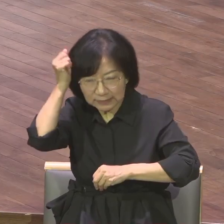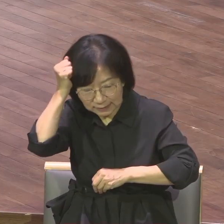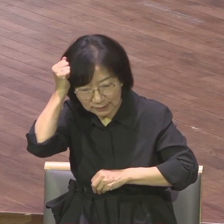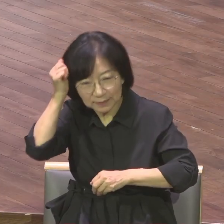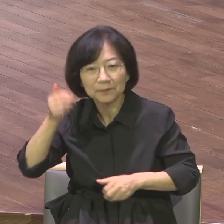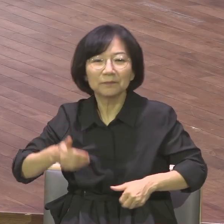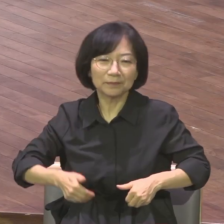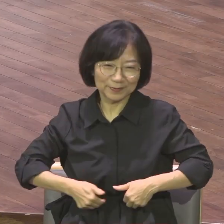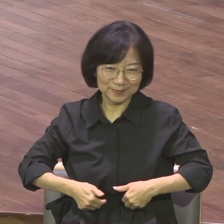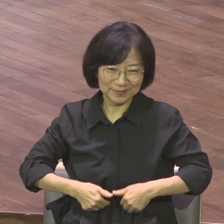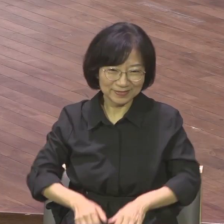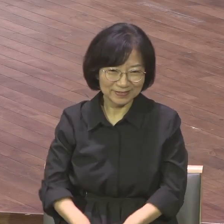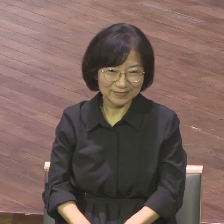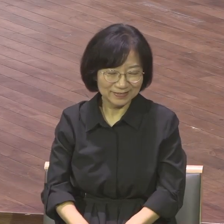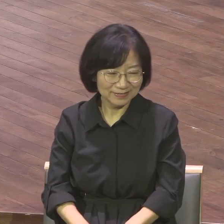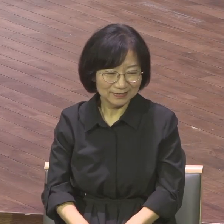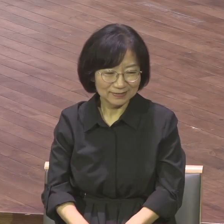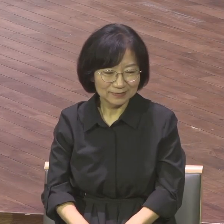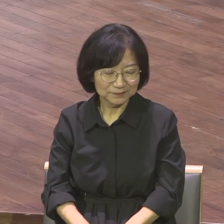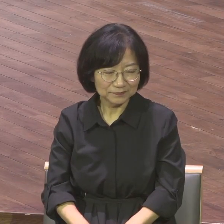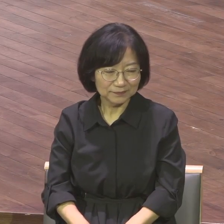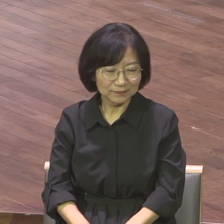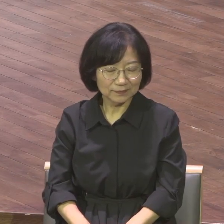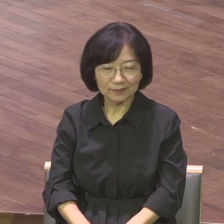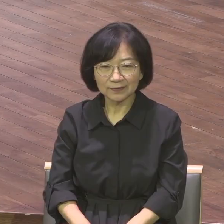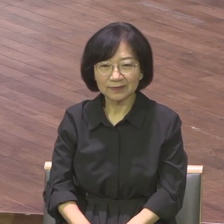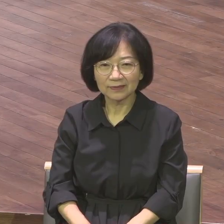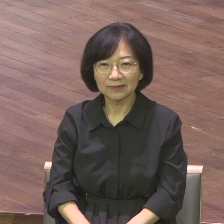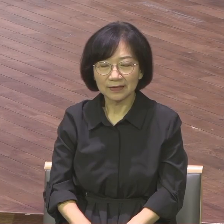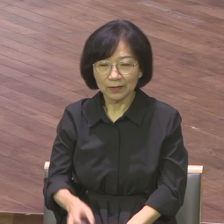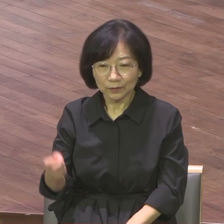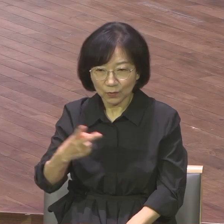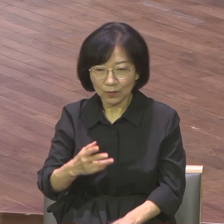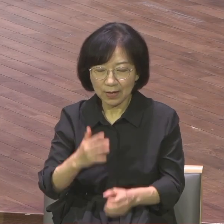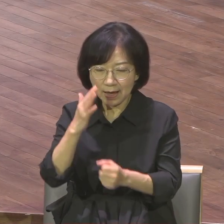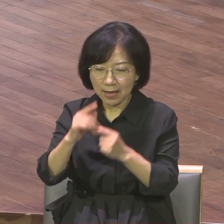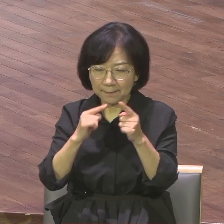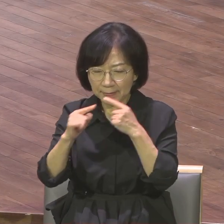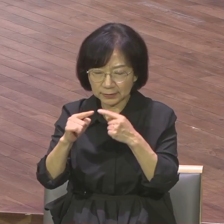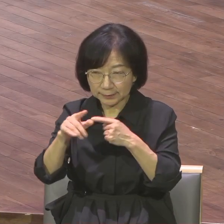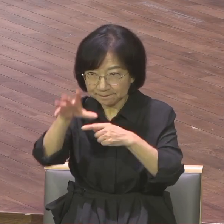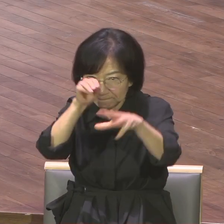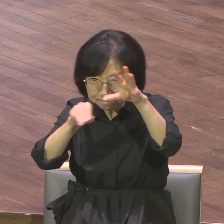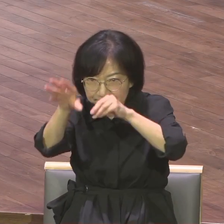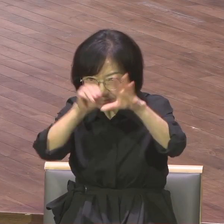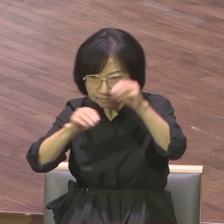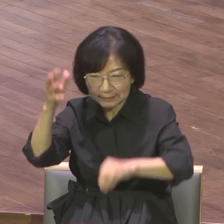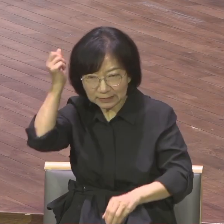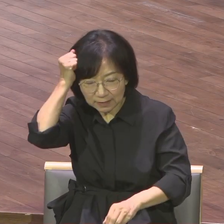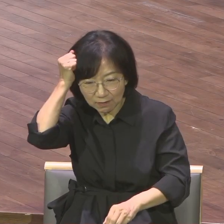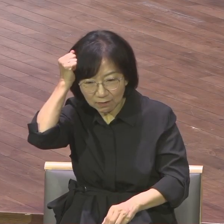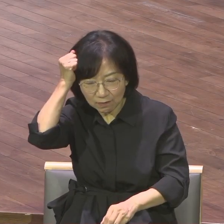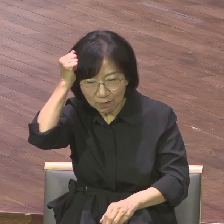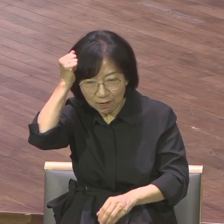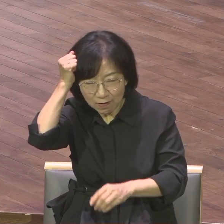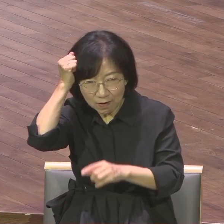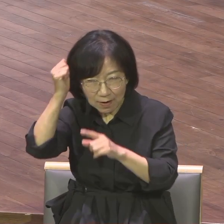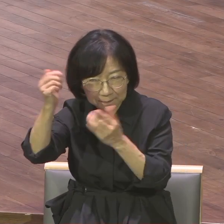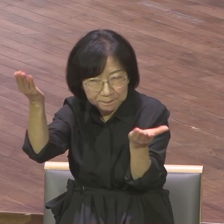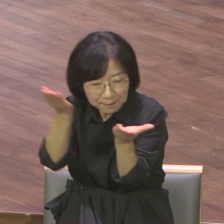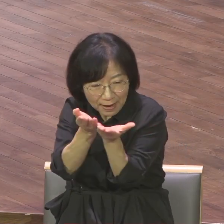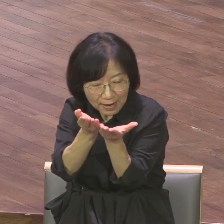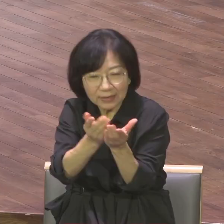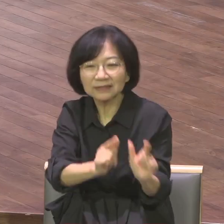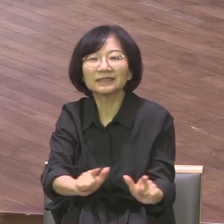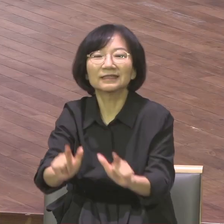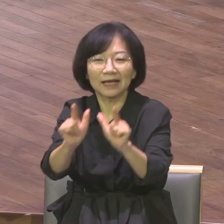붙잡느냐, 그 말씀 위에 바로 서느냐 서지 못하느냐에 따라서 소망의 삶을 사느냐,